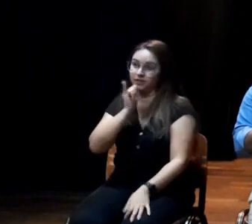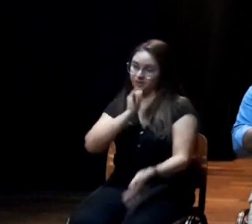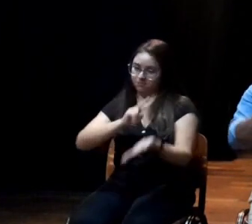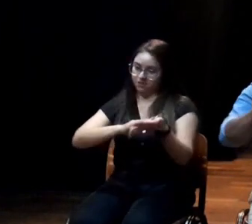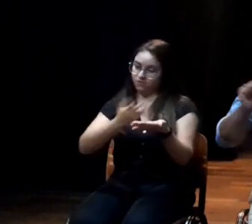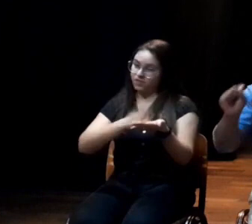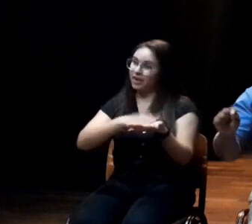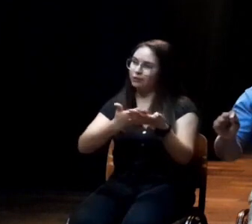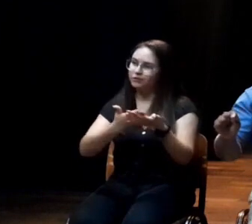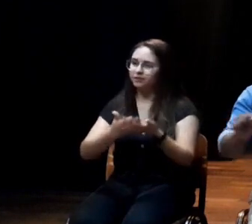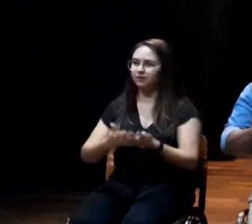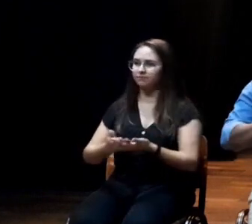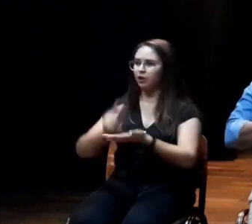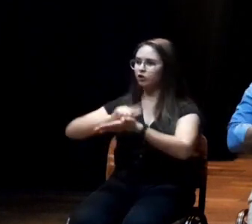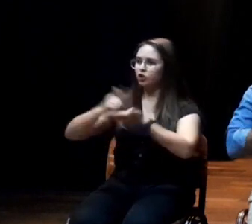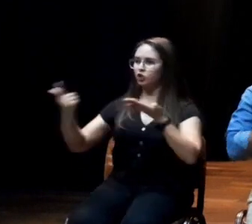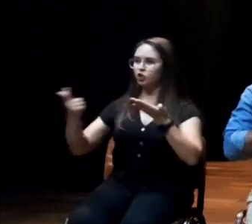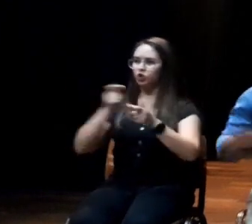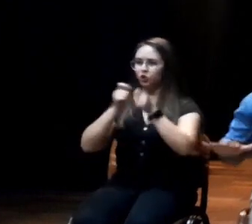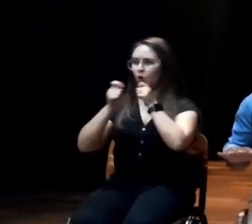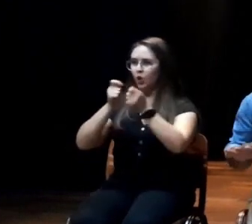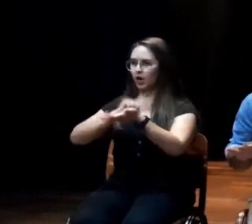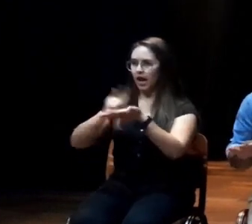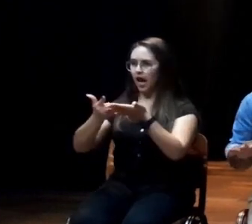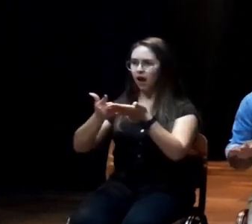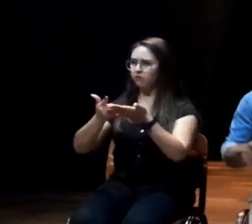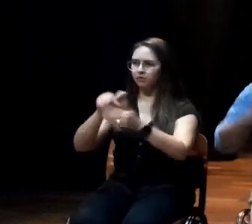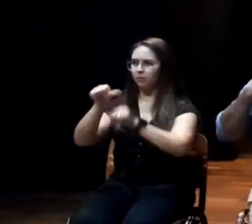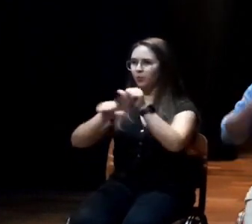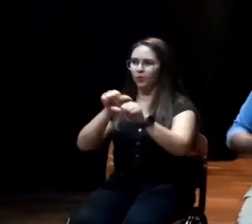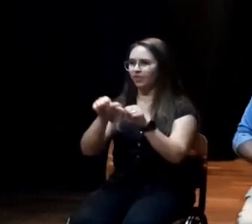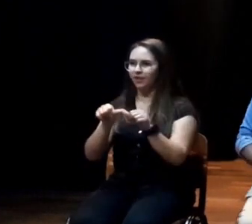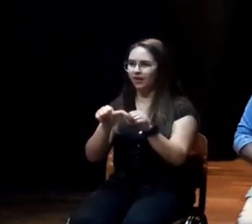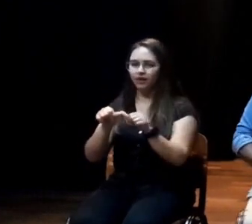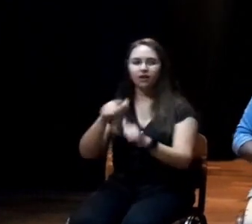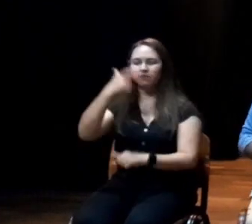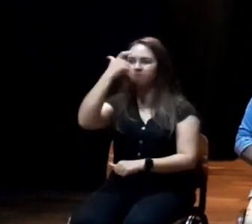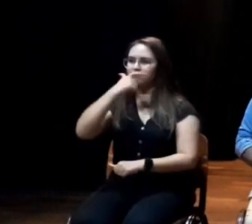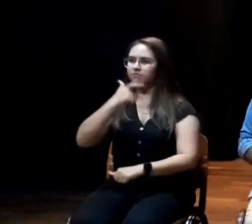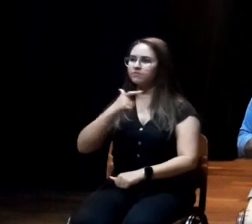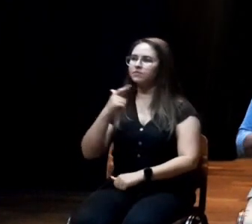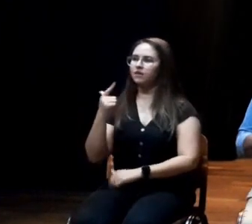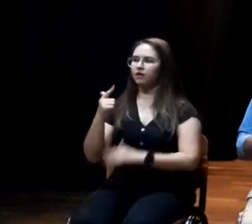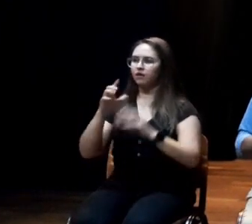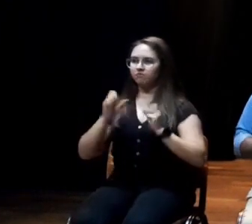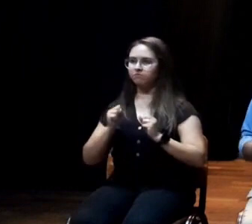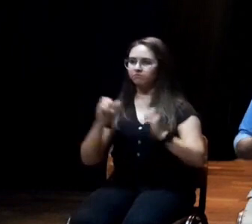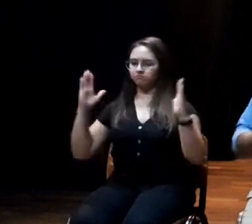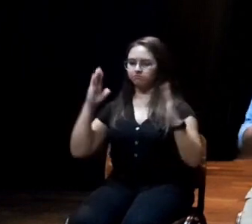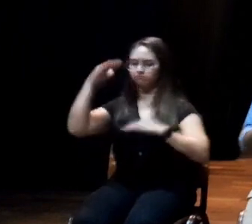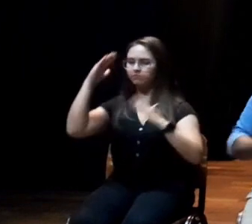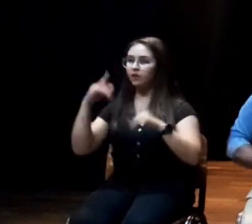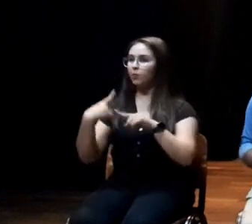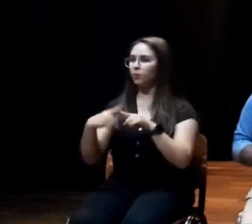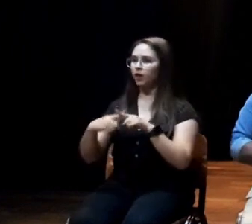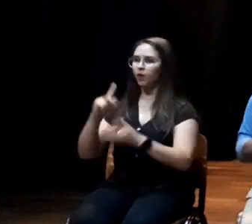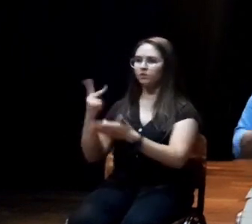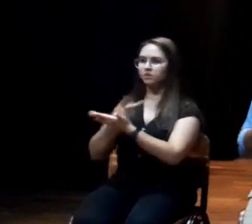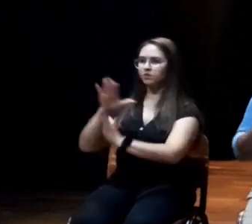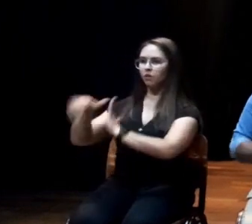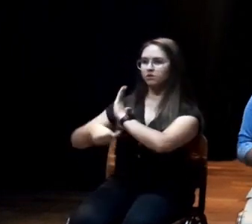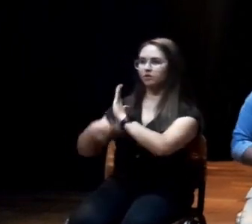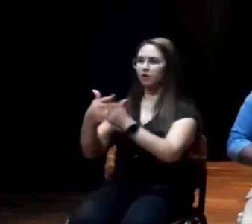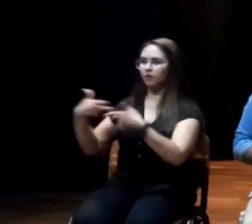traduzir um telejornal, já muda completamente o tipo de tradução. Eu já estou aqui, mas contido não é. Porque tivemos um assalto, não